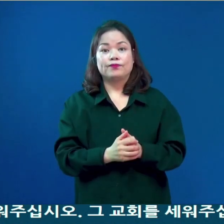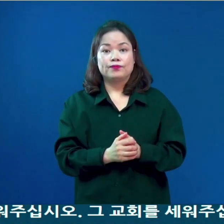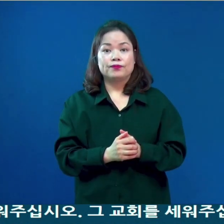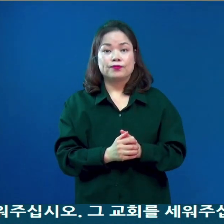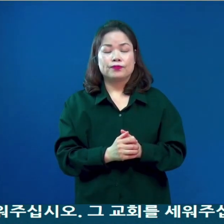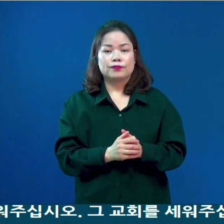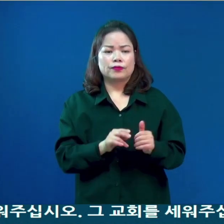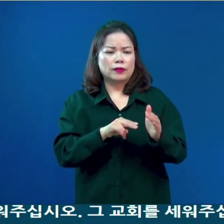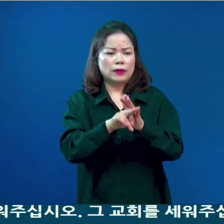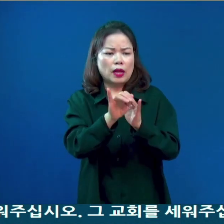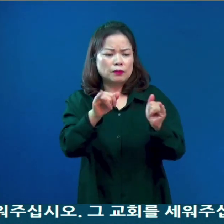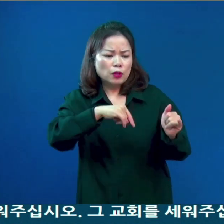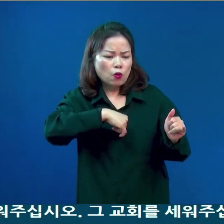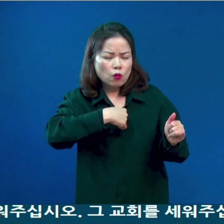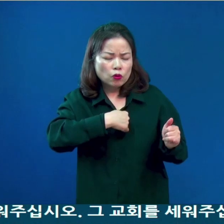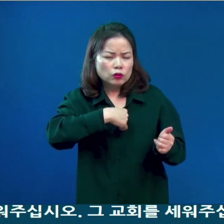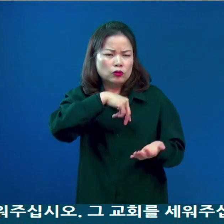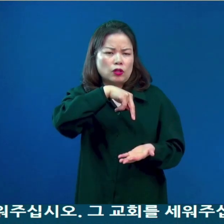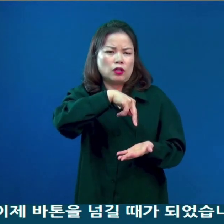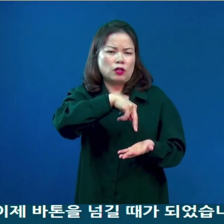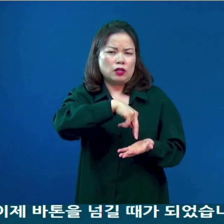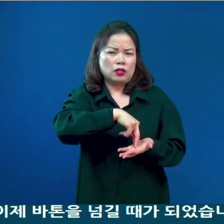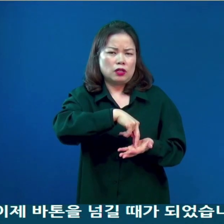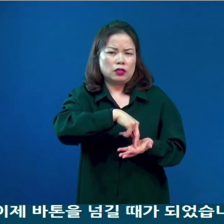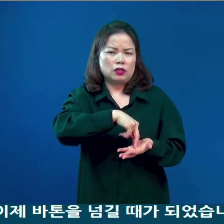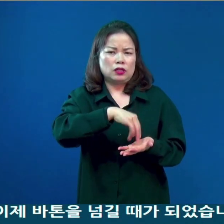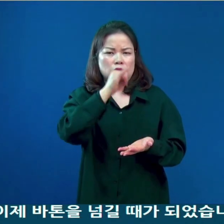그러나 그들 홀로 서지 않기를 원합니다.